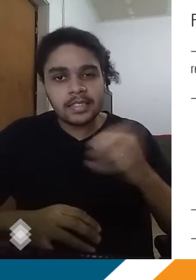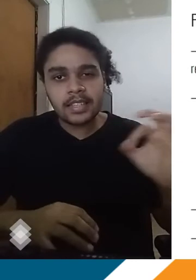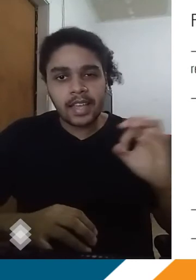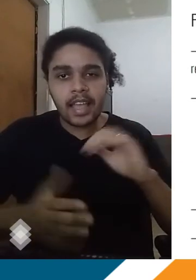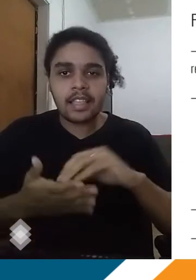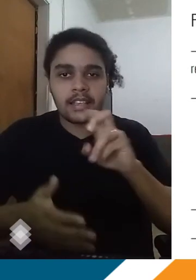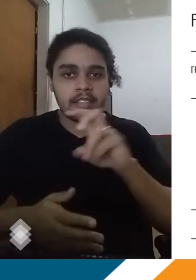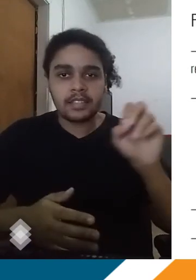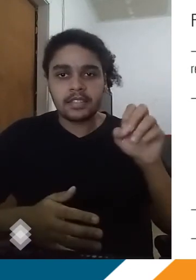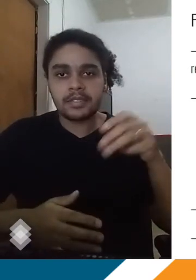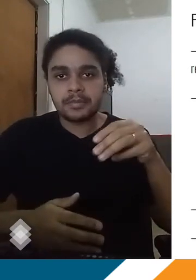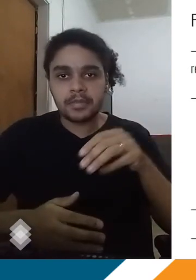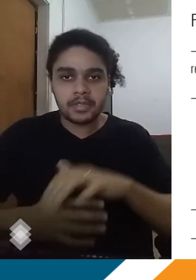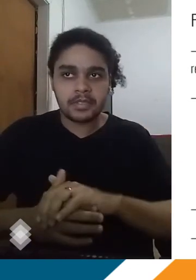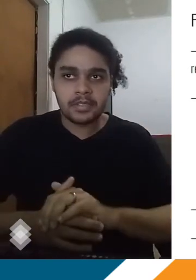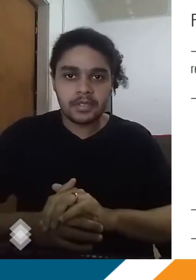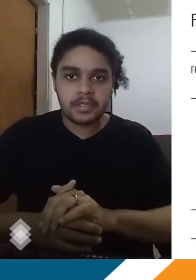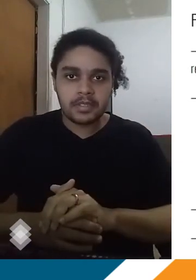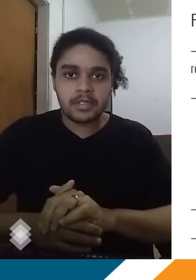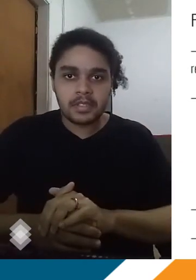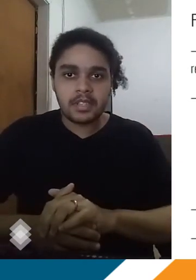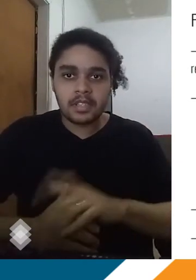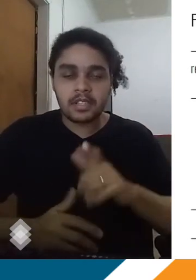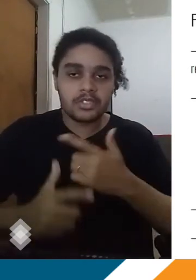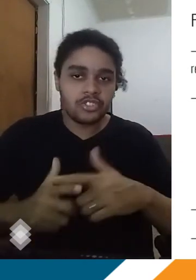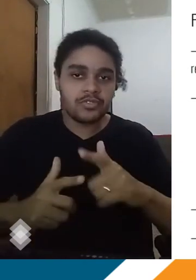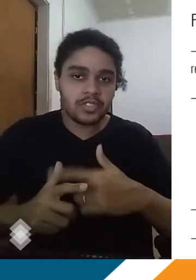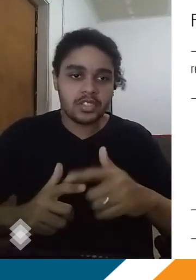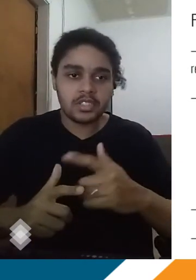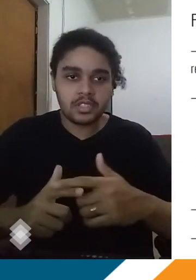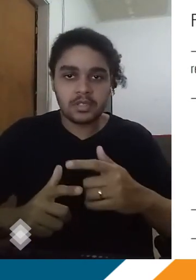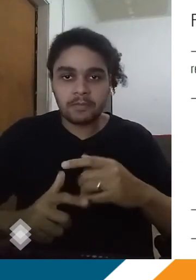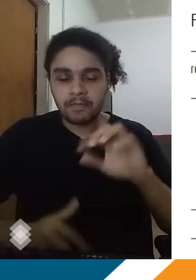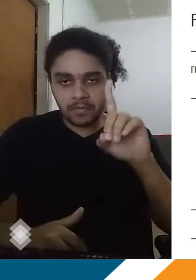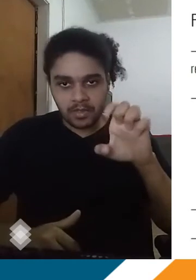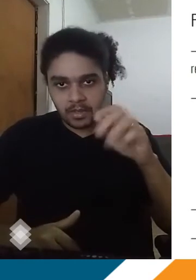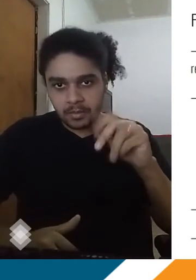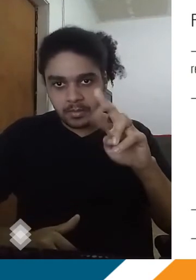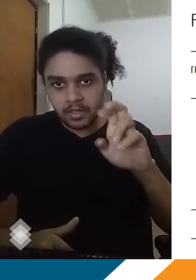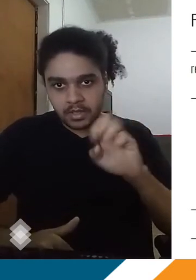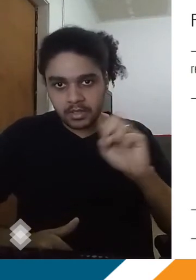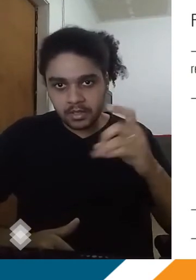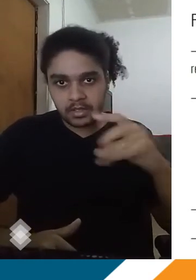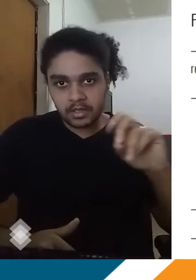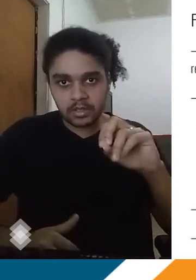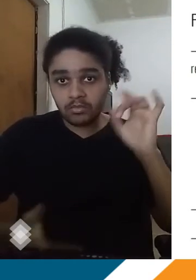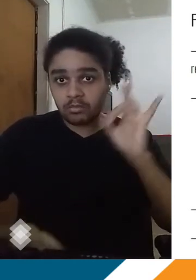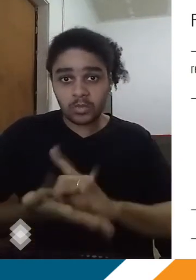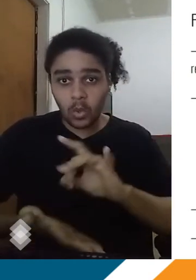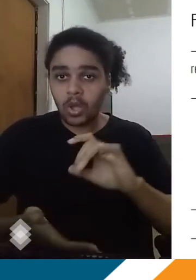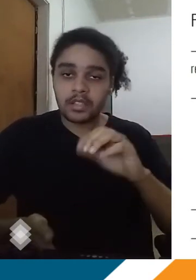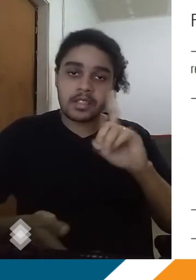chegar de 100 a 500 metros em altimetria. Elas se dividem em depressão